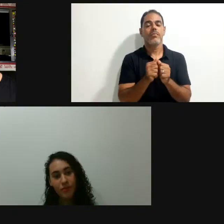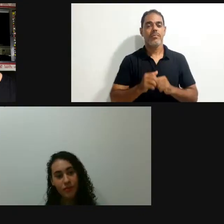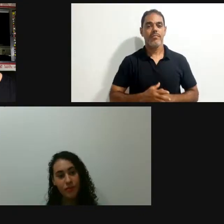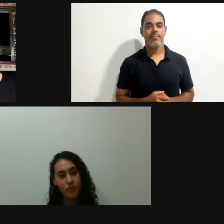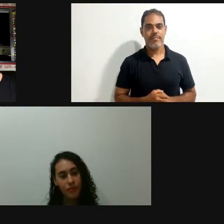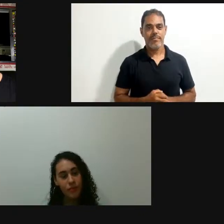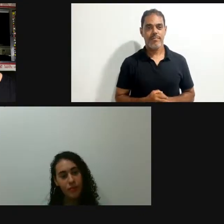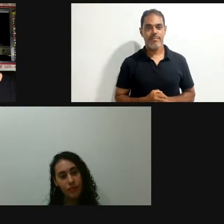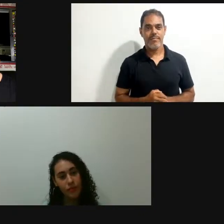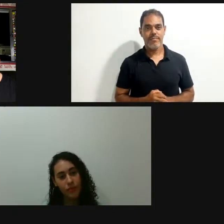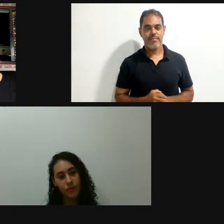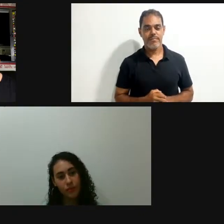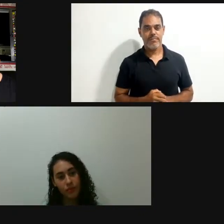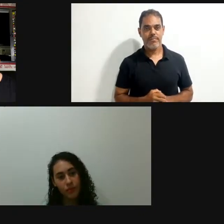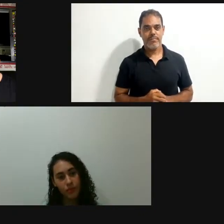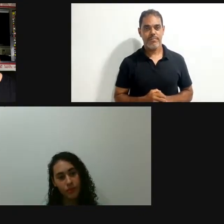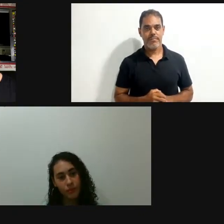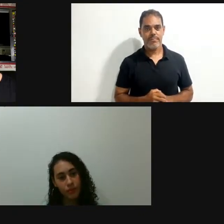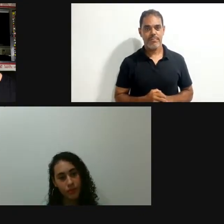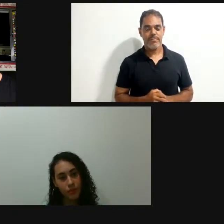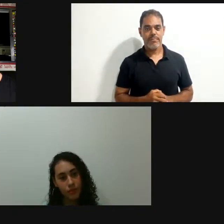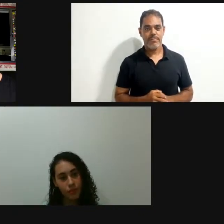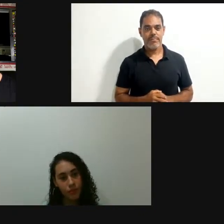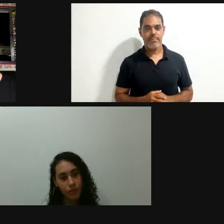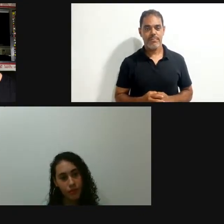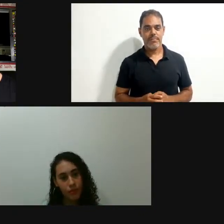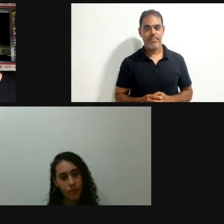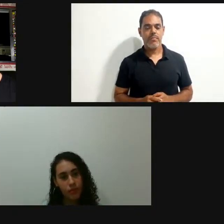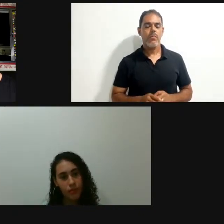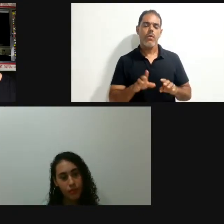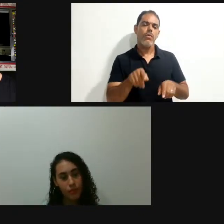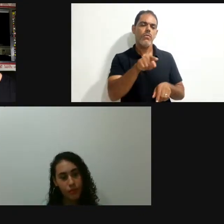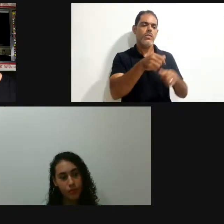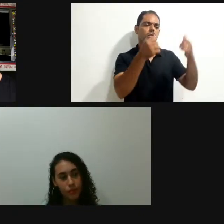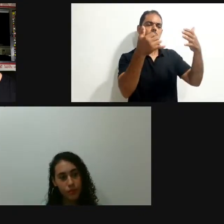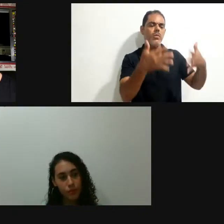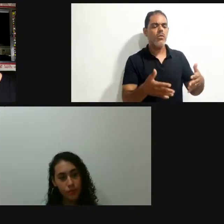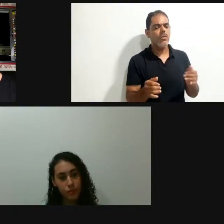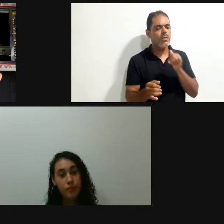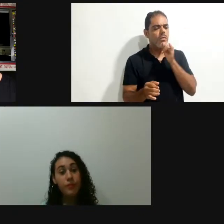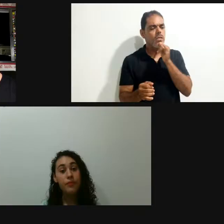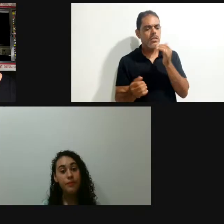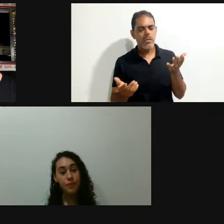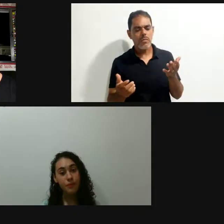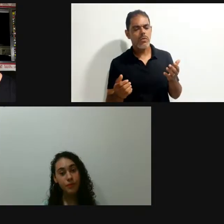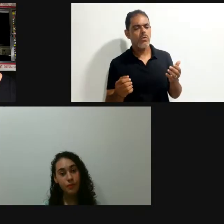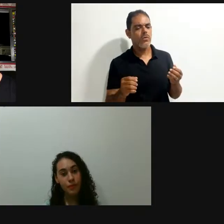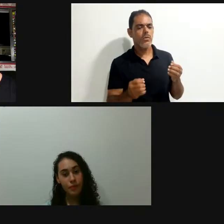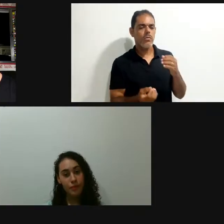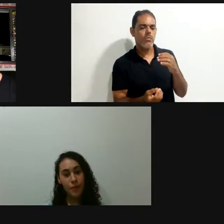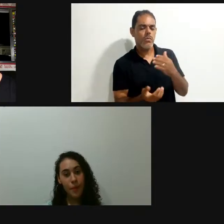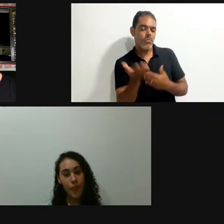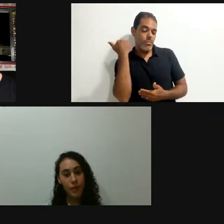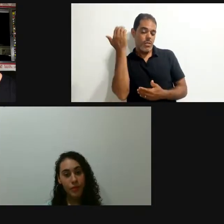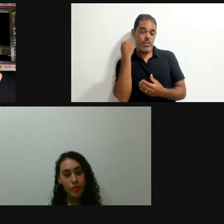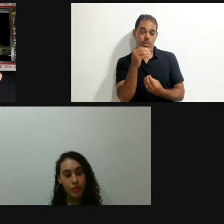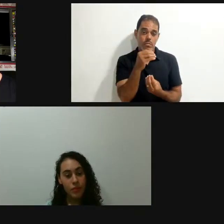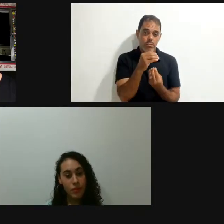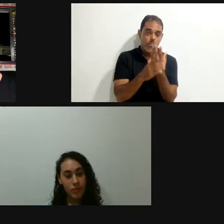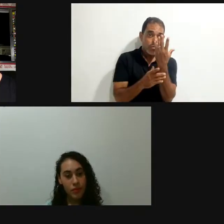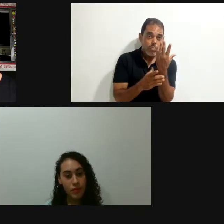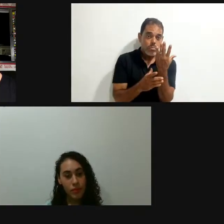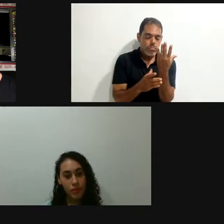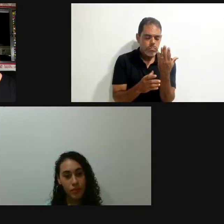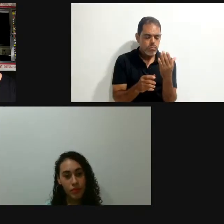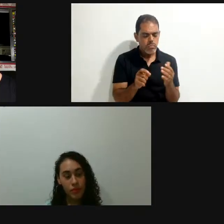Quando você se inspirou em algum universo, quando você começou a criar o seu quadrinho, você se inspirou em alguma